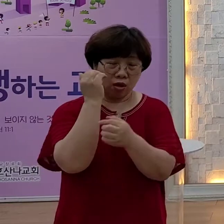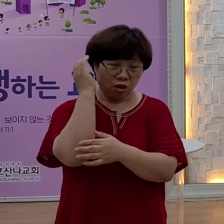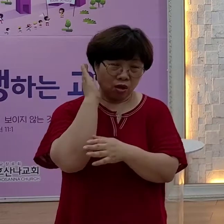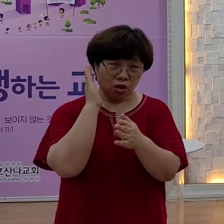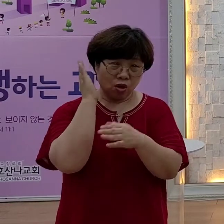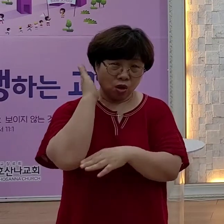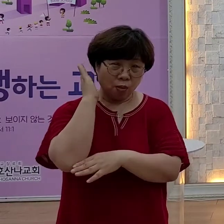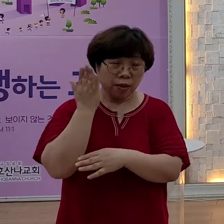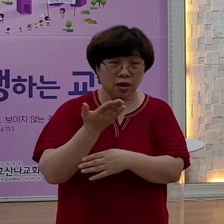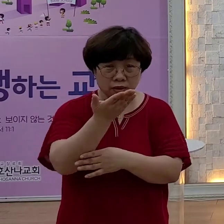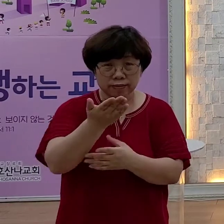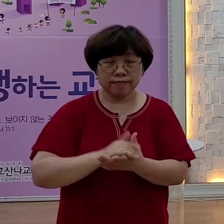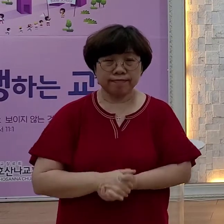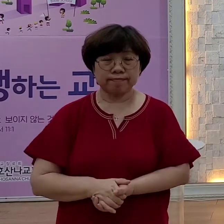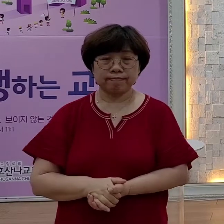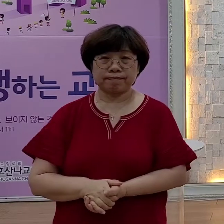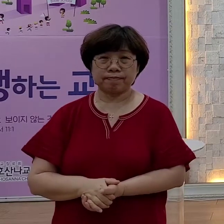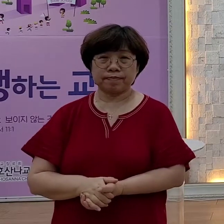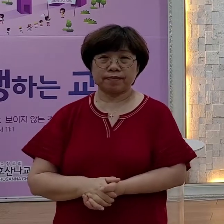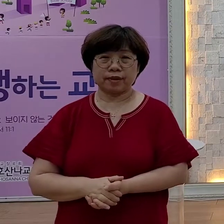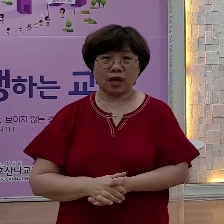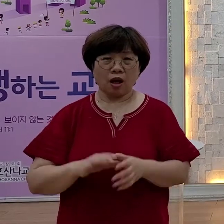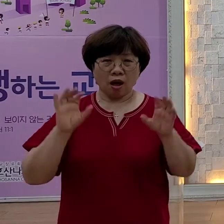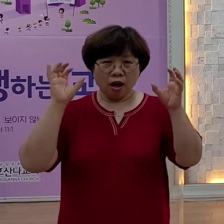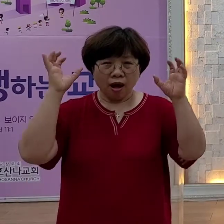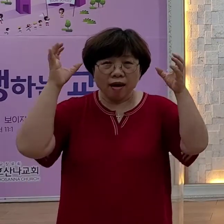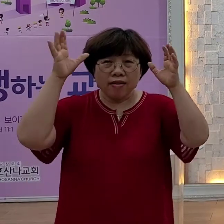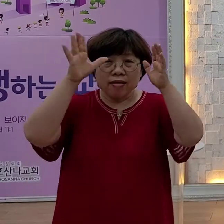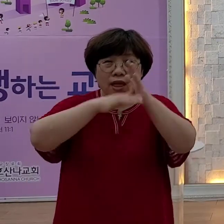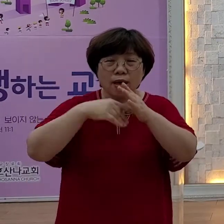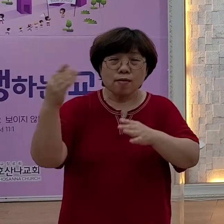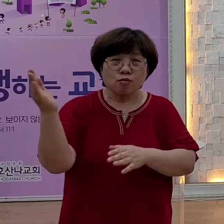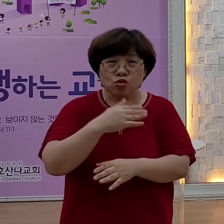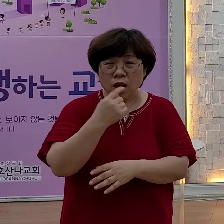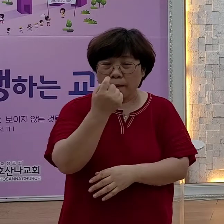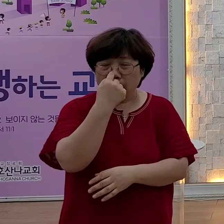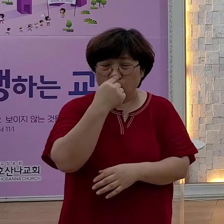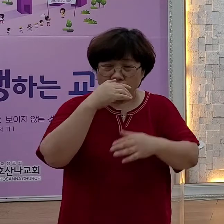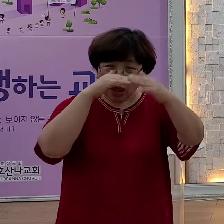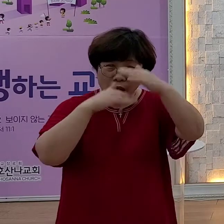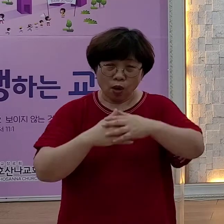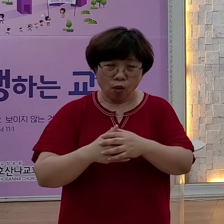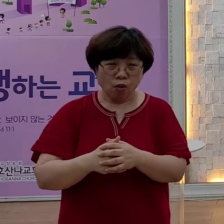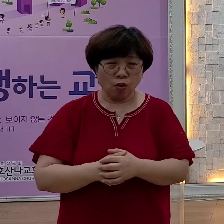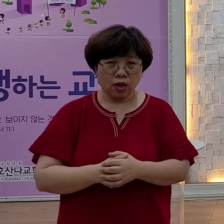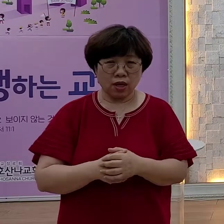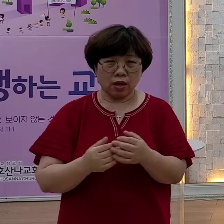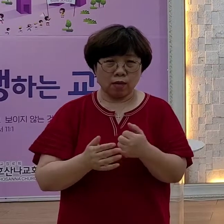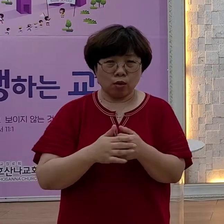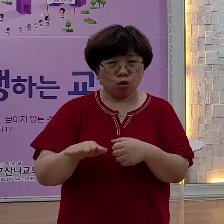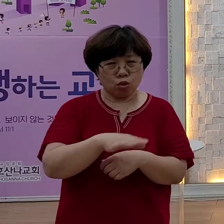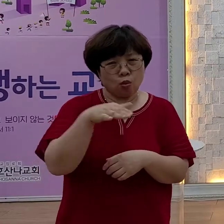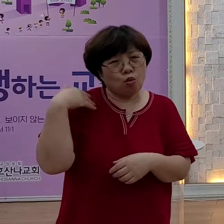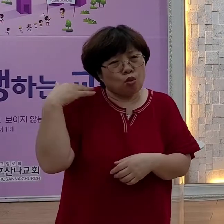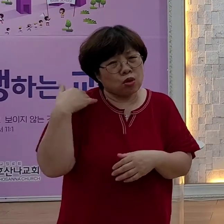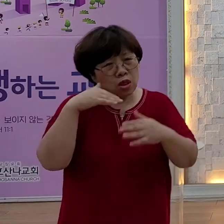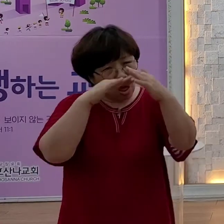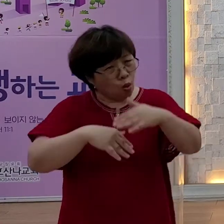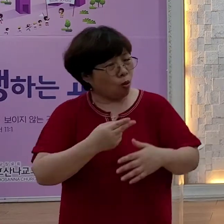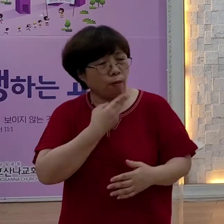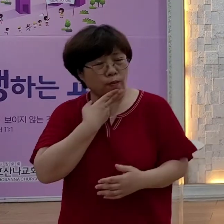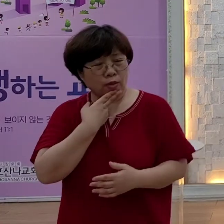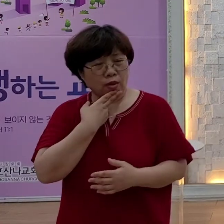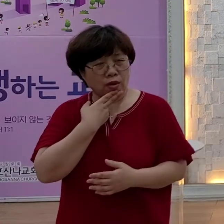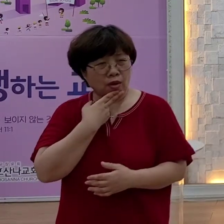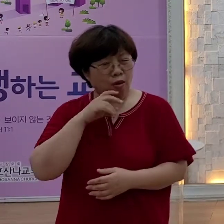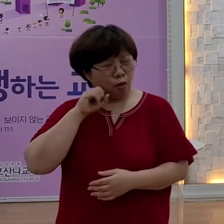여러분 잘 아시는 거예요. 우리 어릴 때부터 배운 내용이에요. 오늘 여기에 하나도 모르는 문구나 내용이 하나도 없습니다. 어렵지